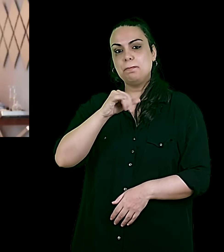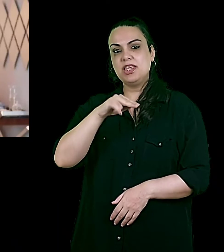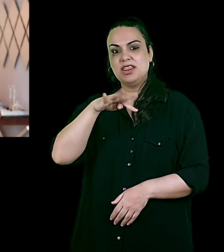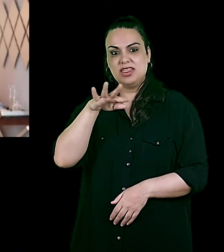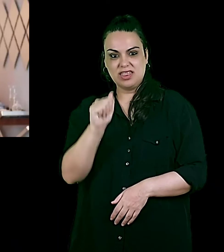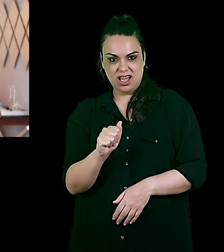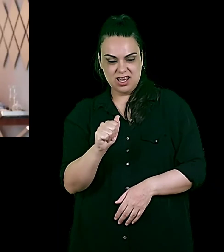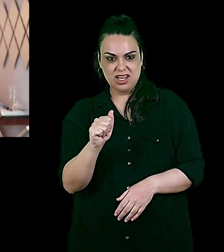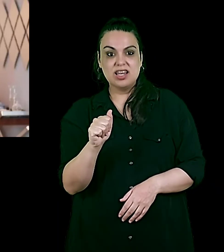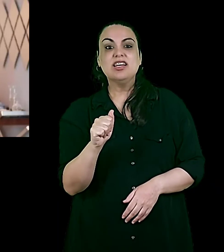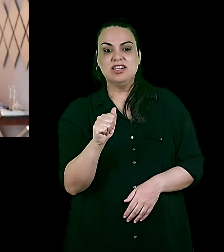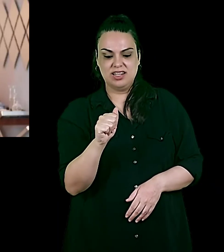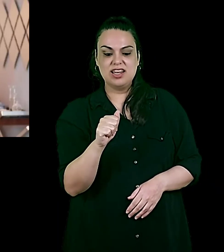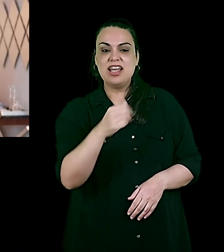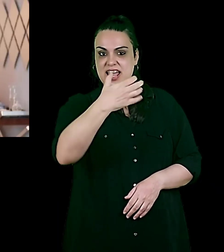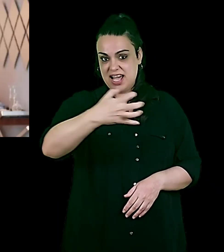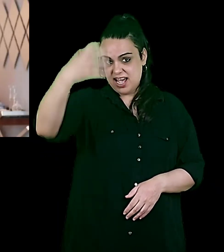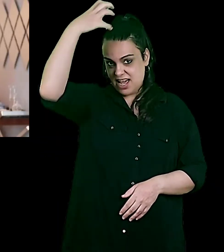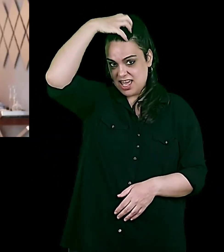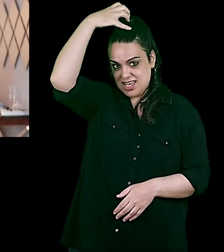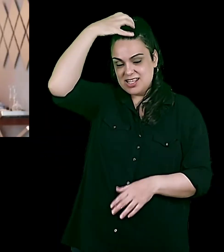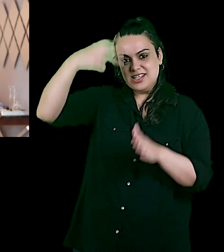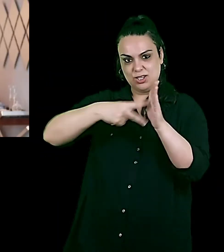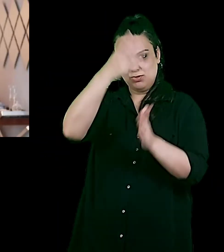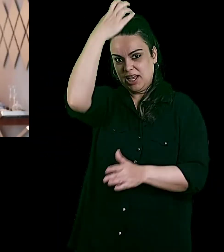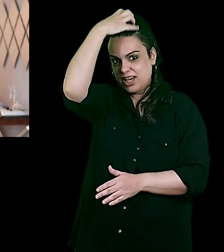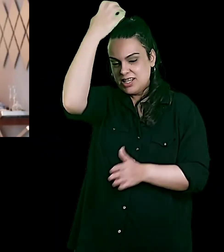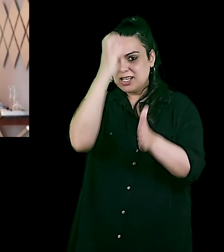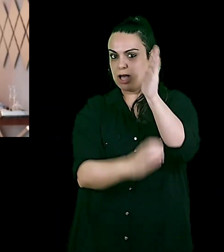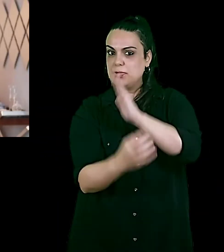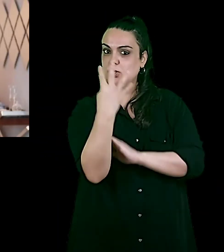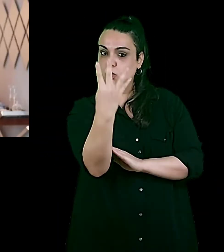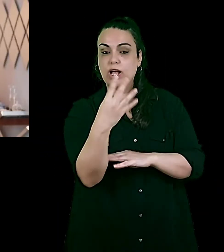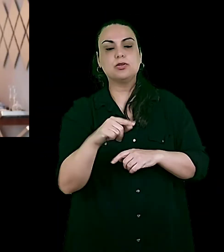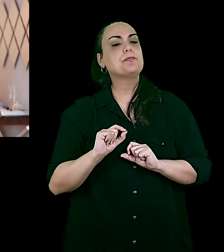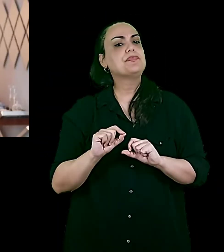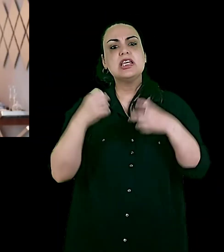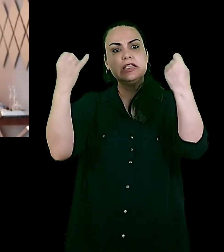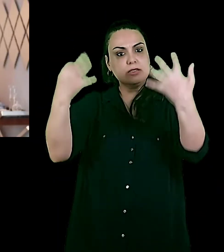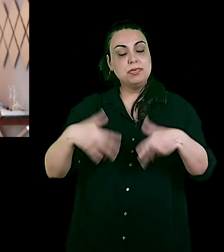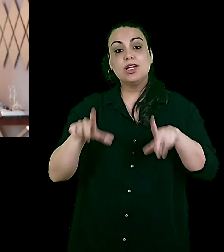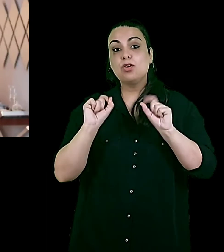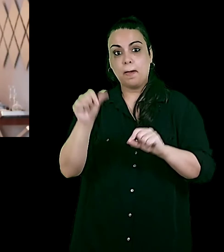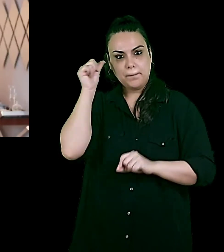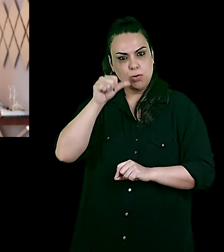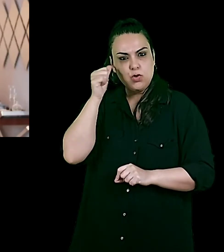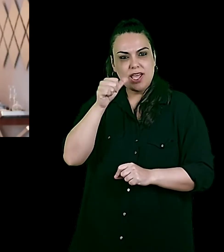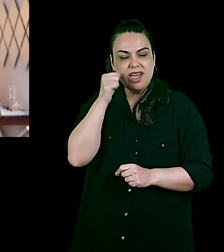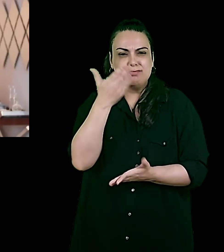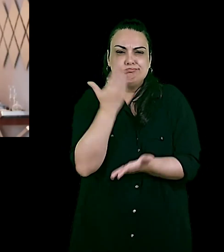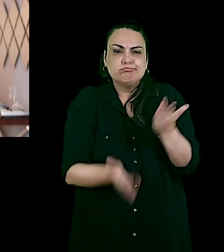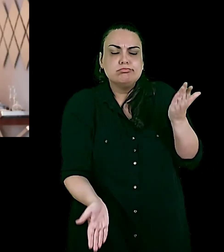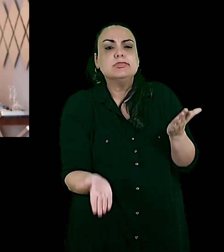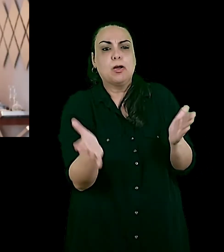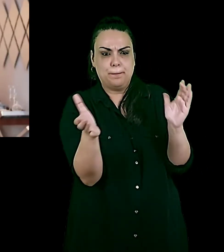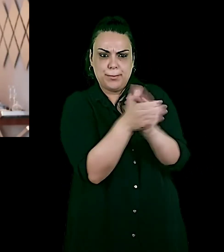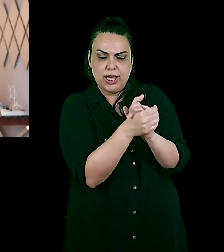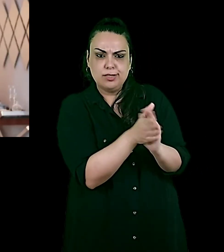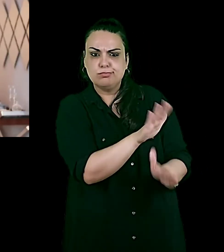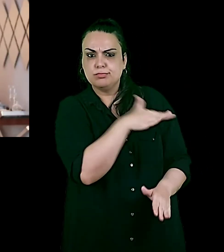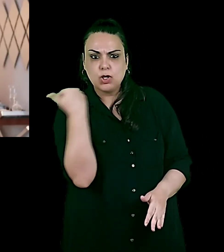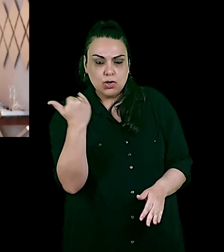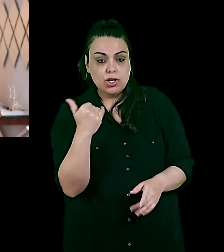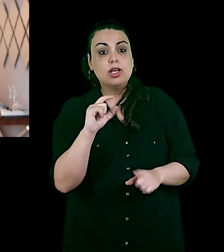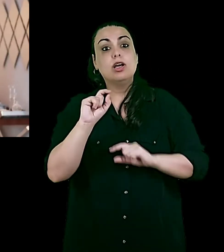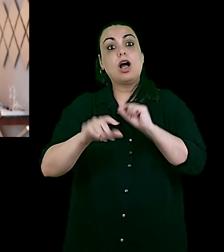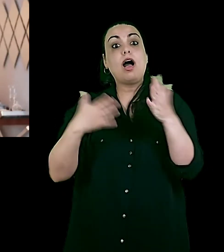capítulo de número 4. O texto conta a história de uma mulher que perdeu o marido e agora o credor está à porta a levar os 2 únicos